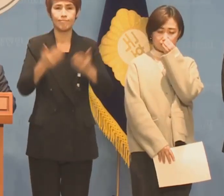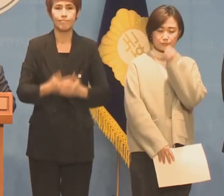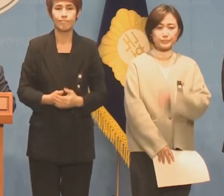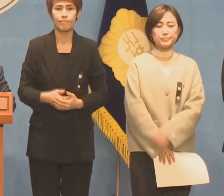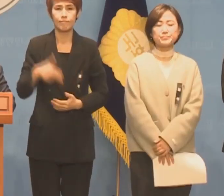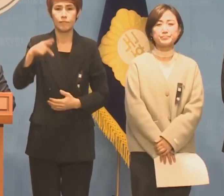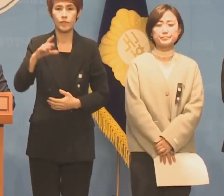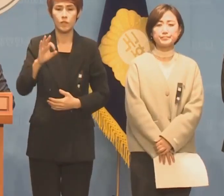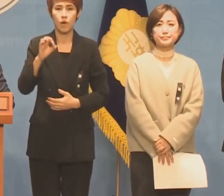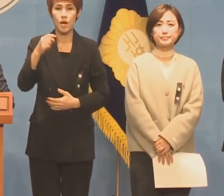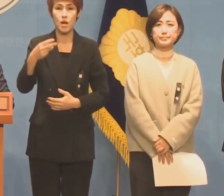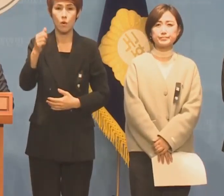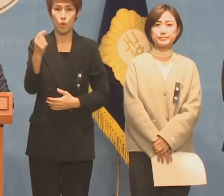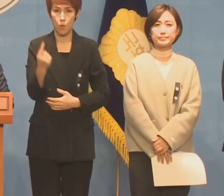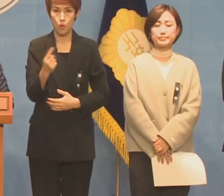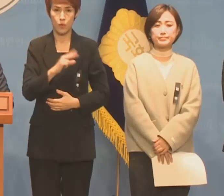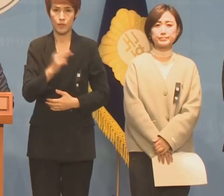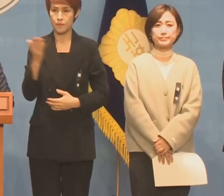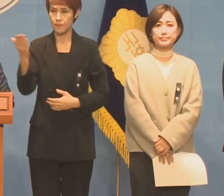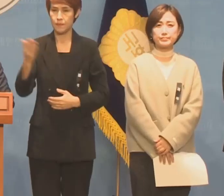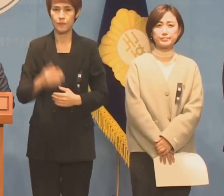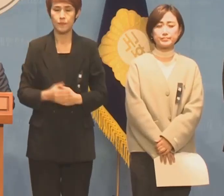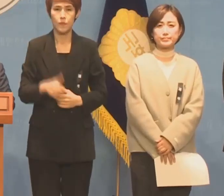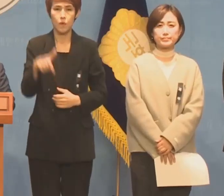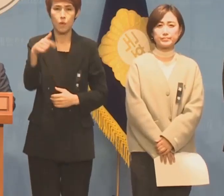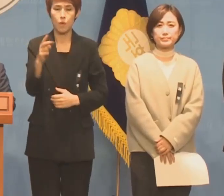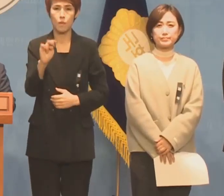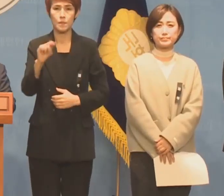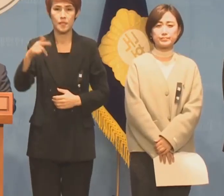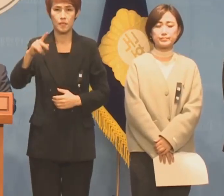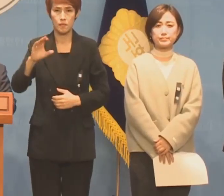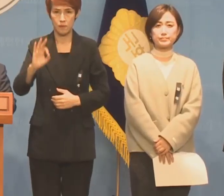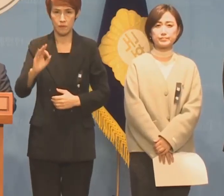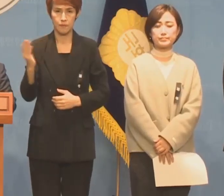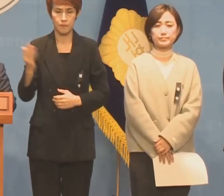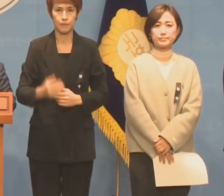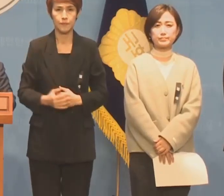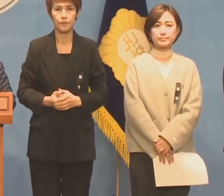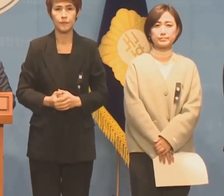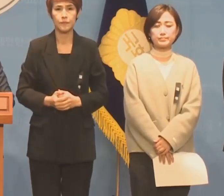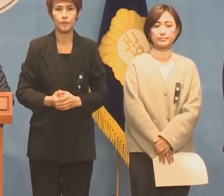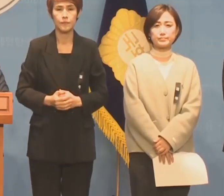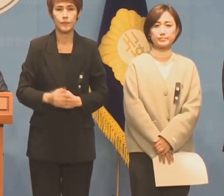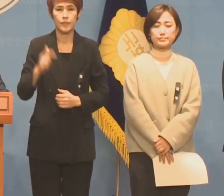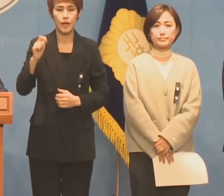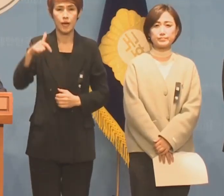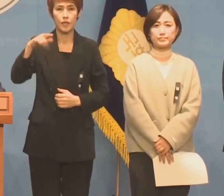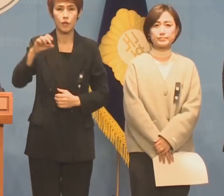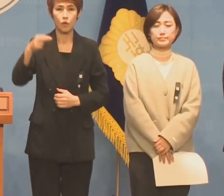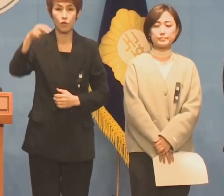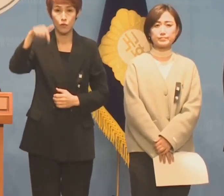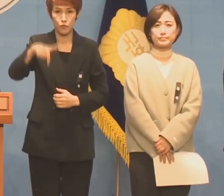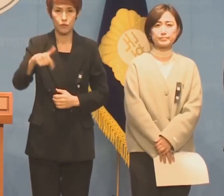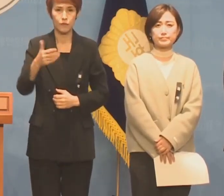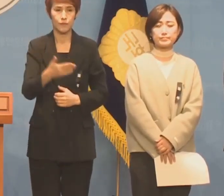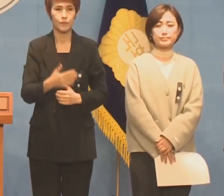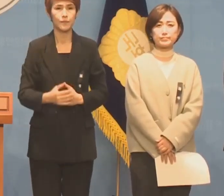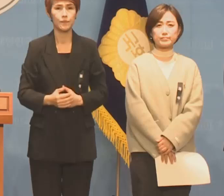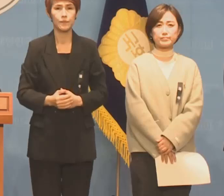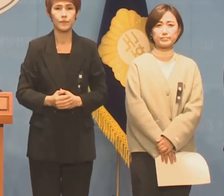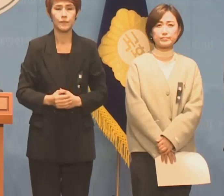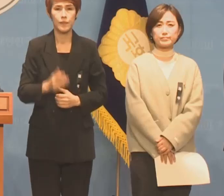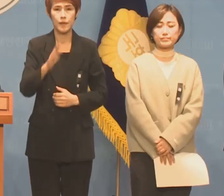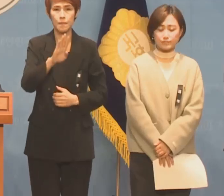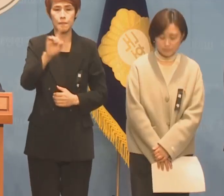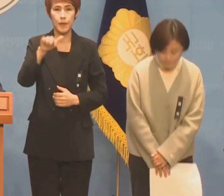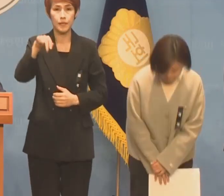정우로 의원님 오셨습니다. 고민정 의원님 참석하셨습니다. 강경숙 의원님 참석하셨습니다.